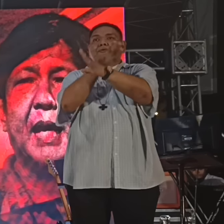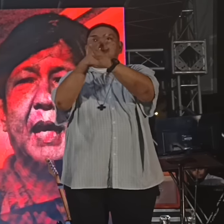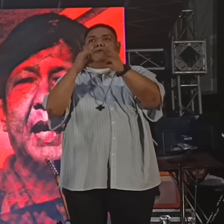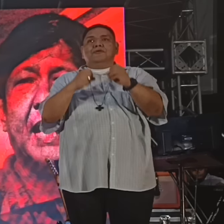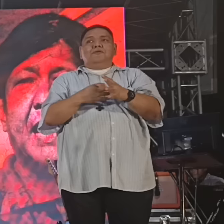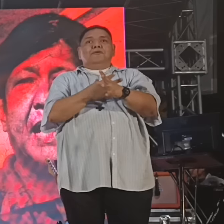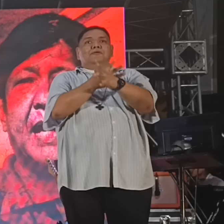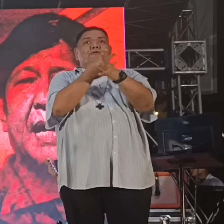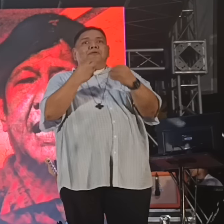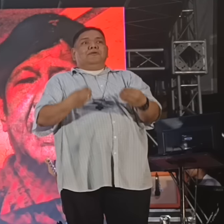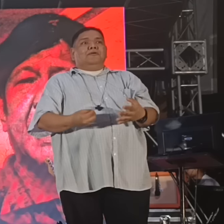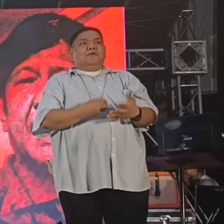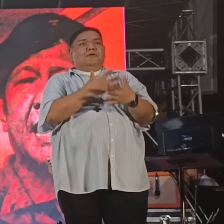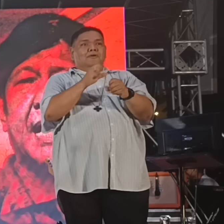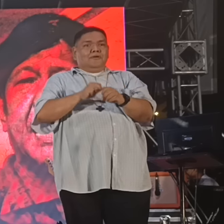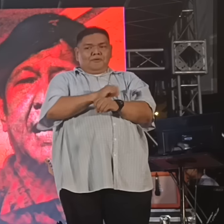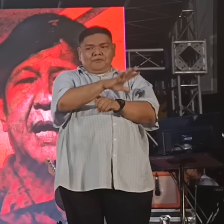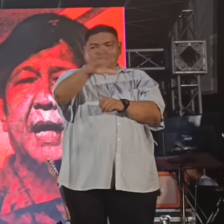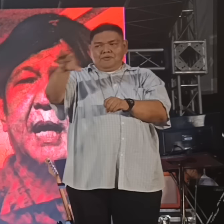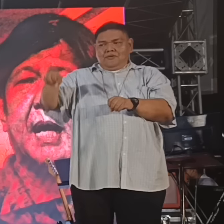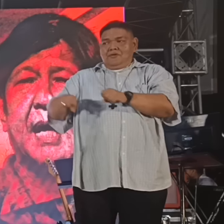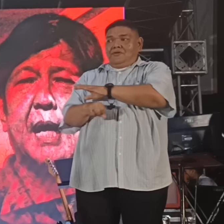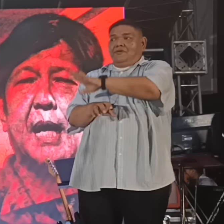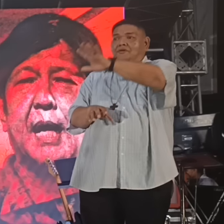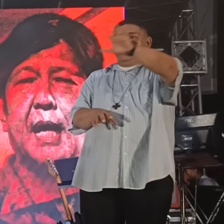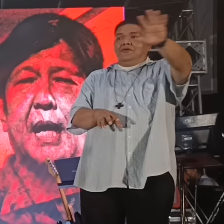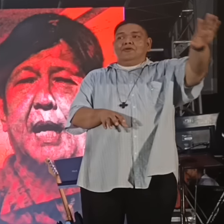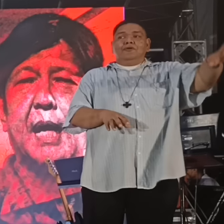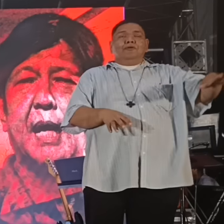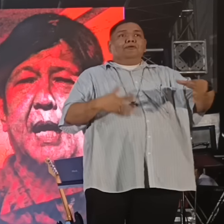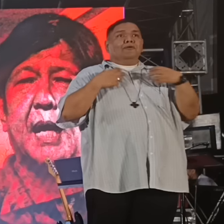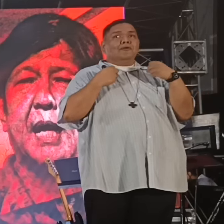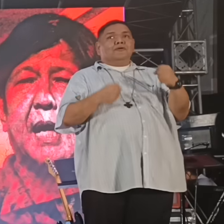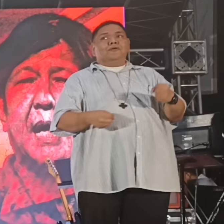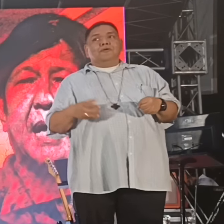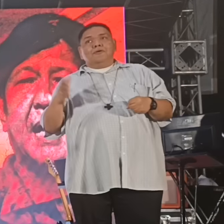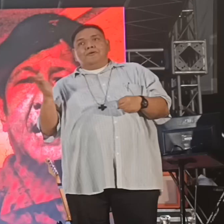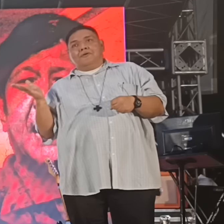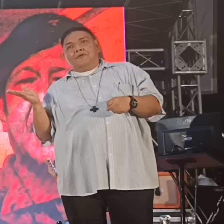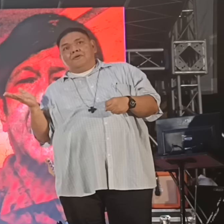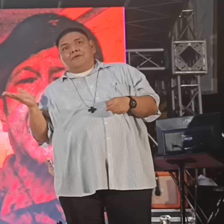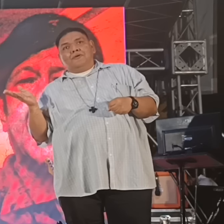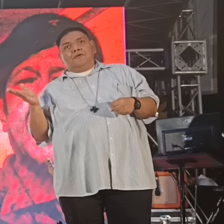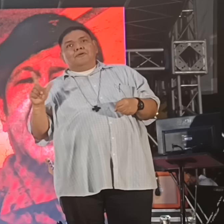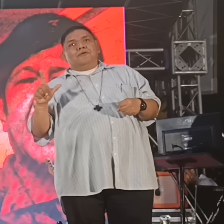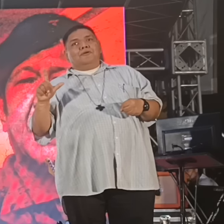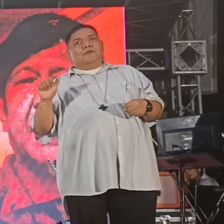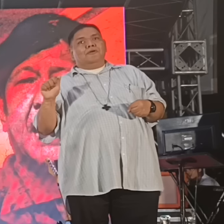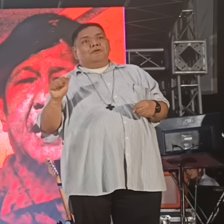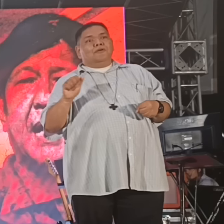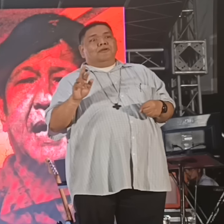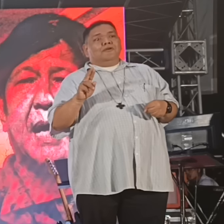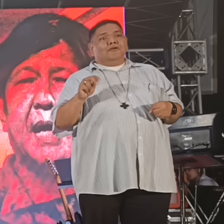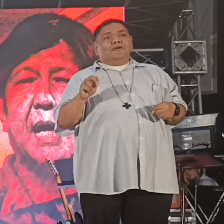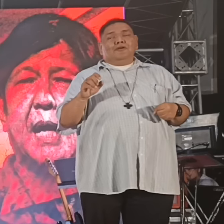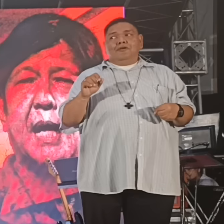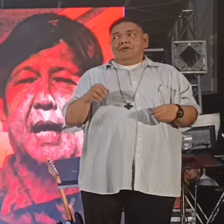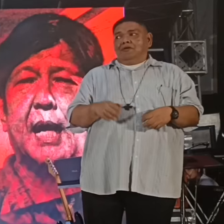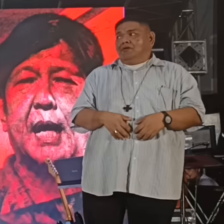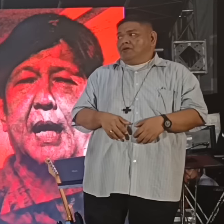lang, lumalaganap at lumalakas, si Ma'am La Arnie.